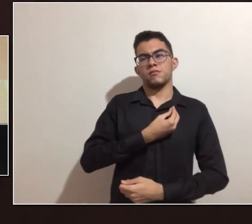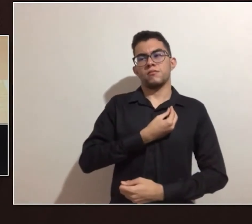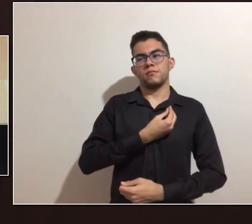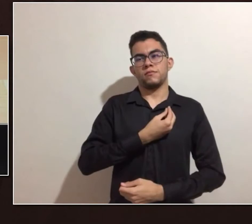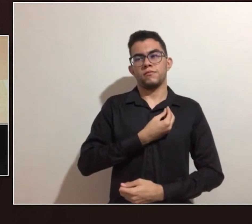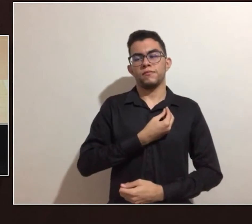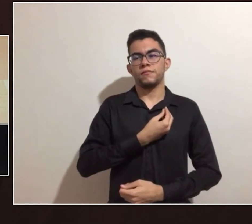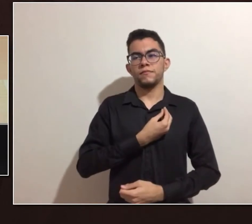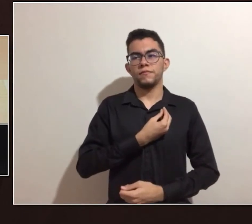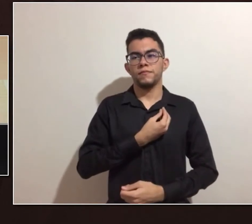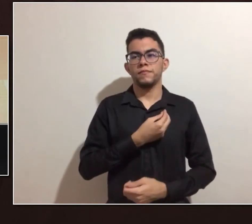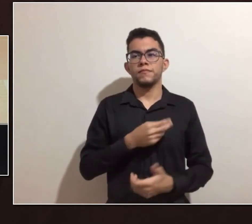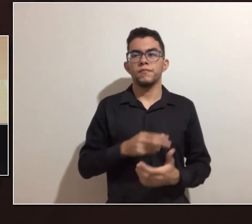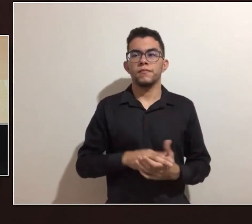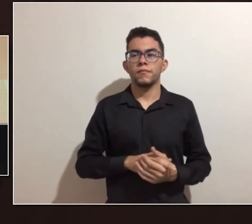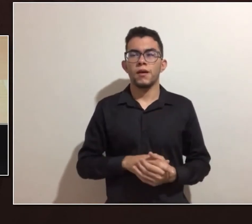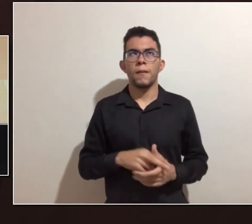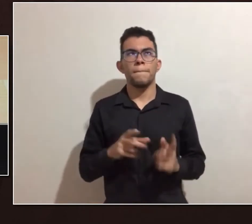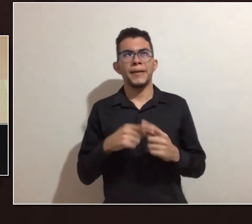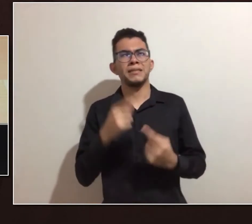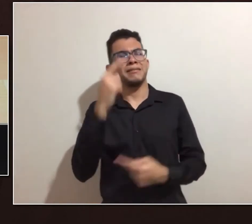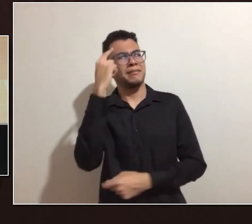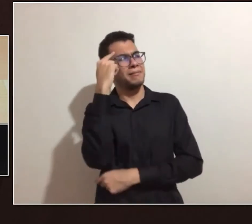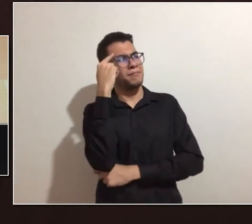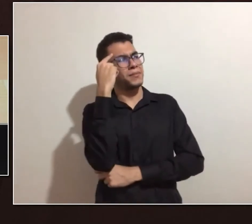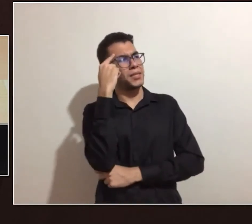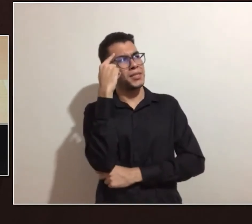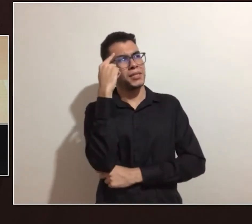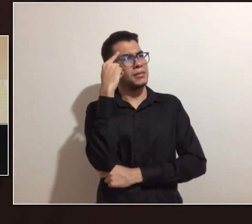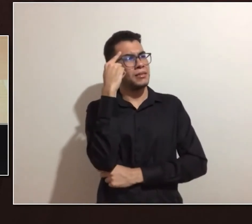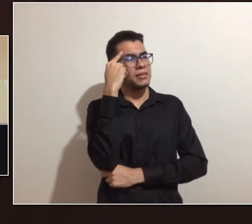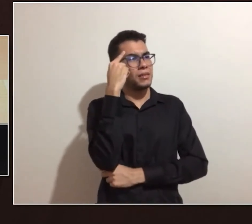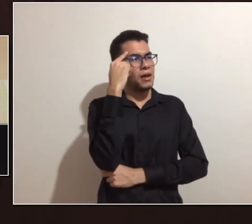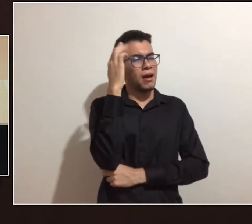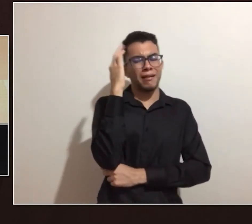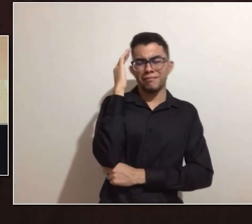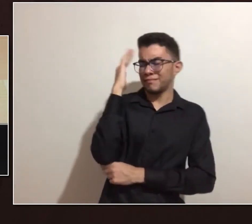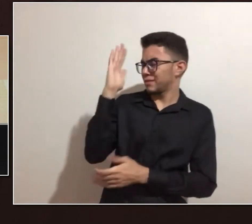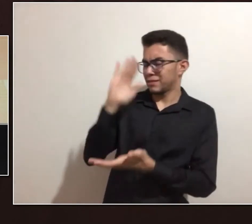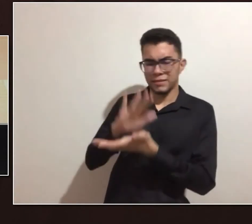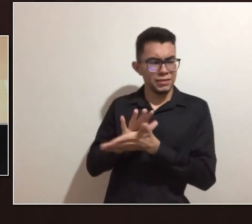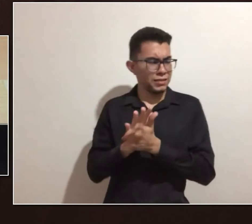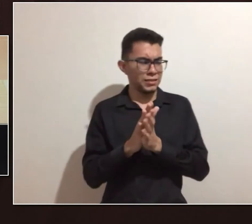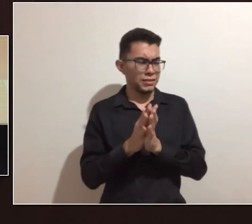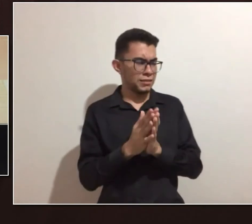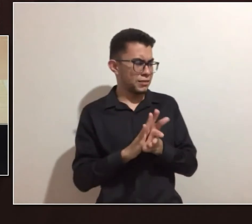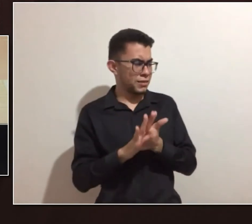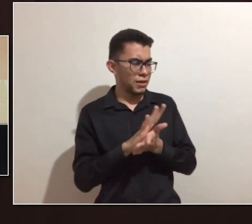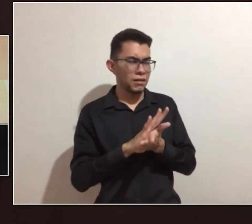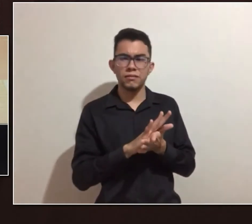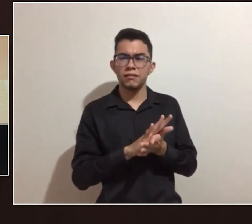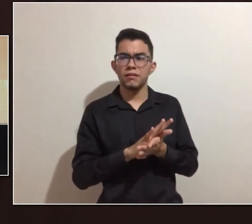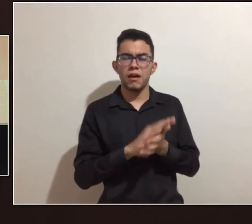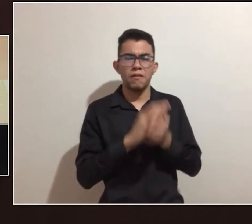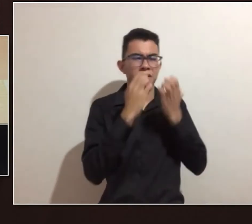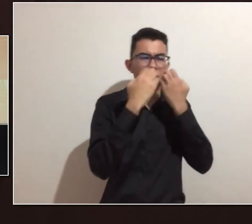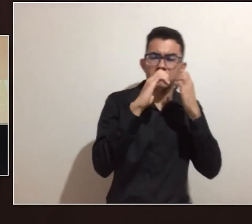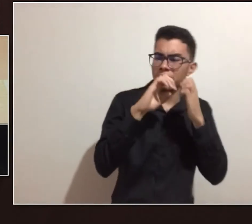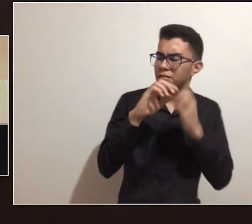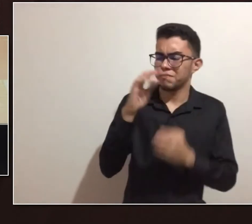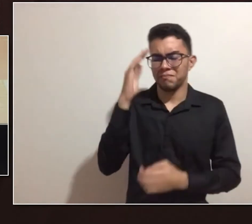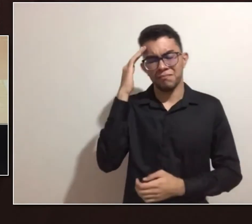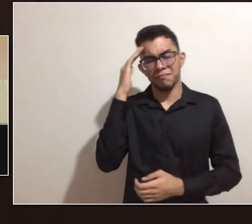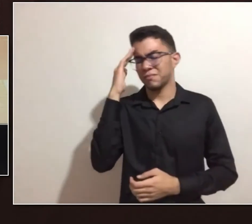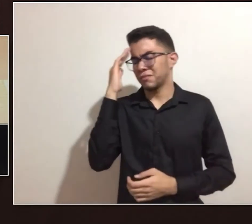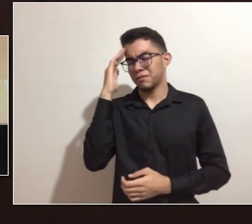você pode dizer, puxa, mas eu não sei pregar Evangelho. Eu, quando era jovem, adolescente, morria de medo, né? Os irmãos falavam que nós